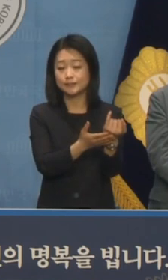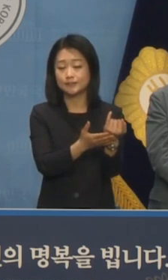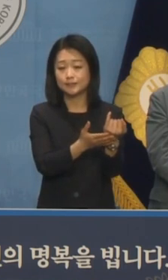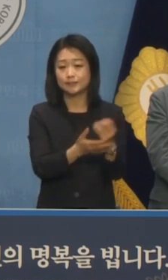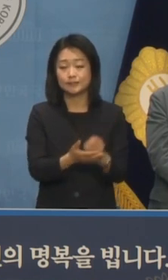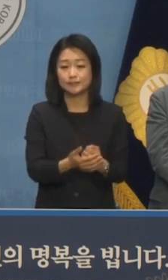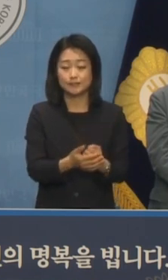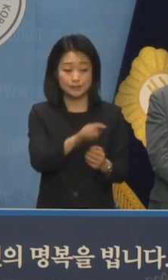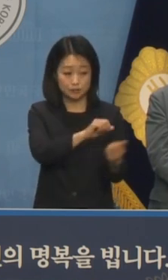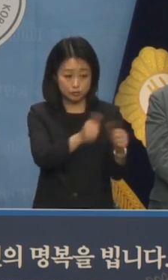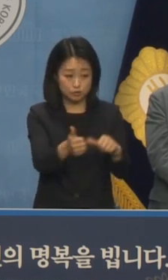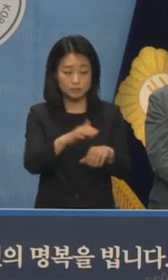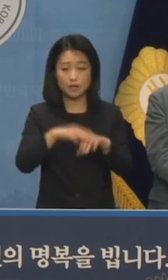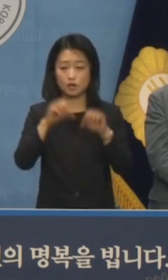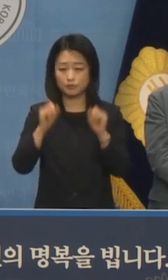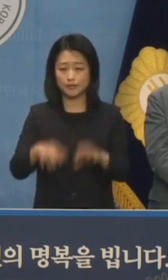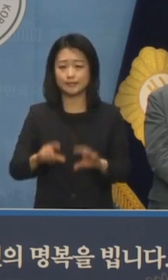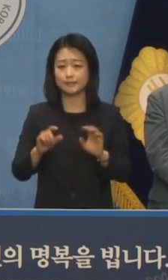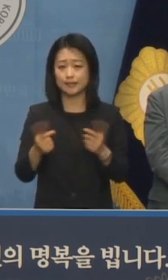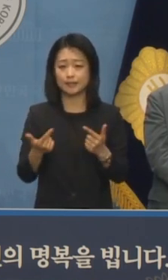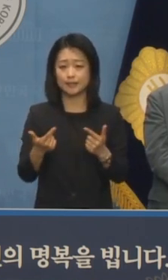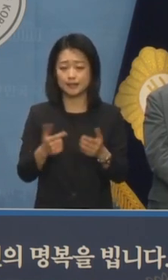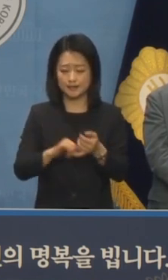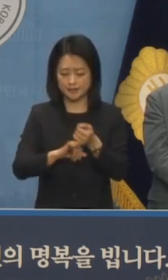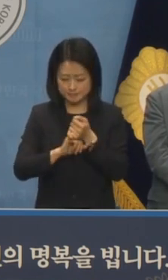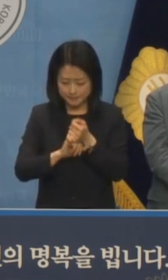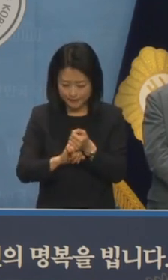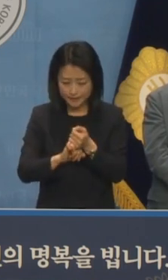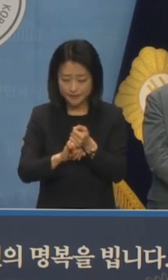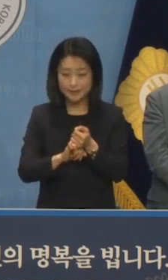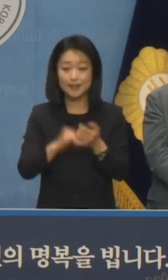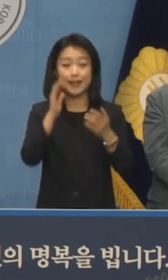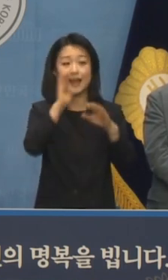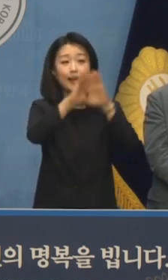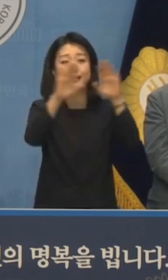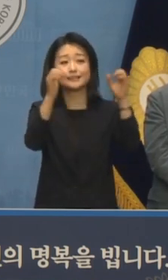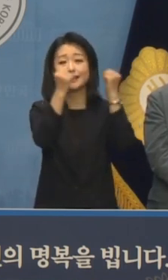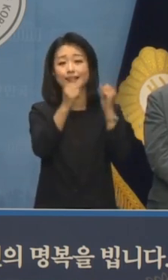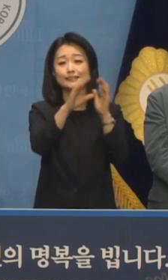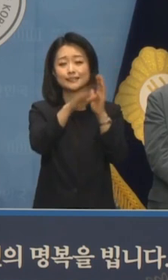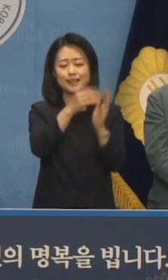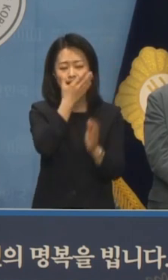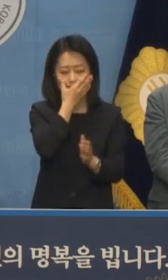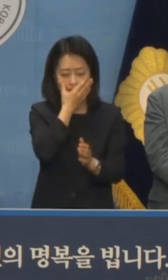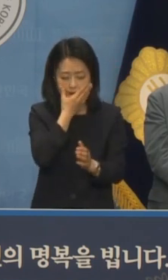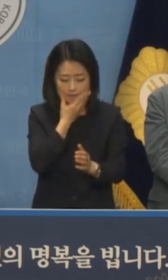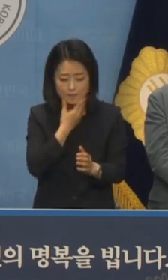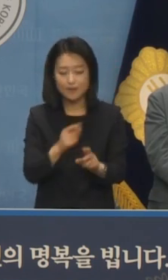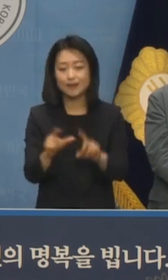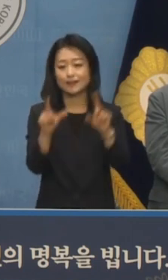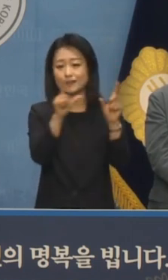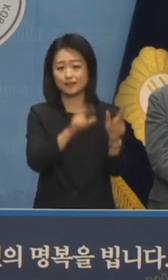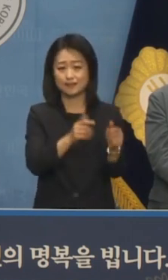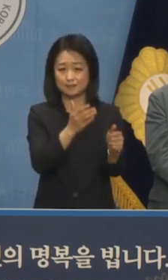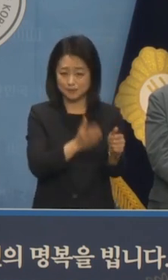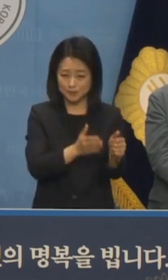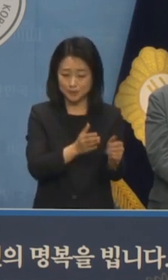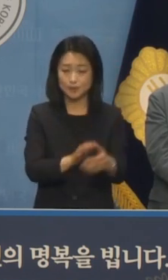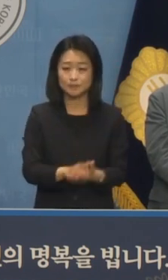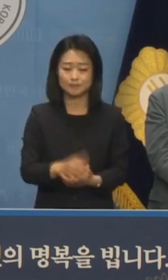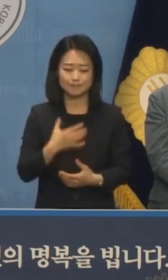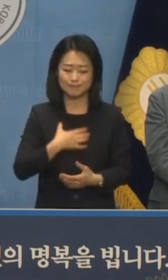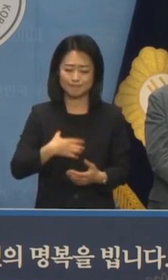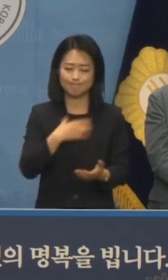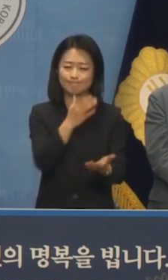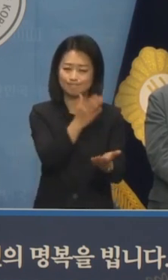절대 헛되이지 않도록 하겠습니다. 그냥 거기서는 행복하게 지냈으면 좋겠습니다. 아무런